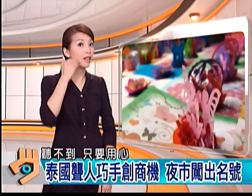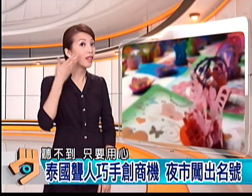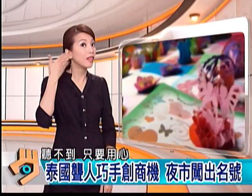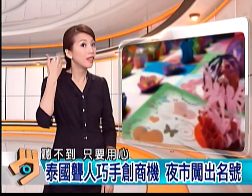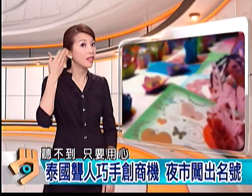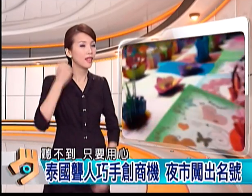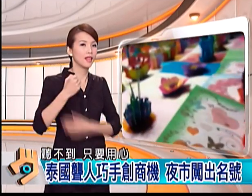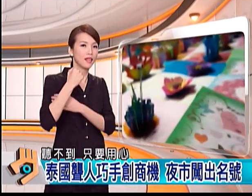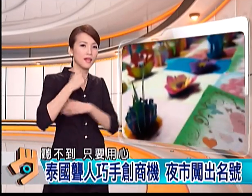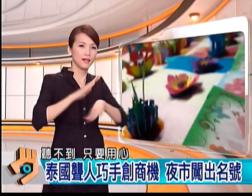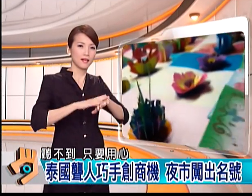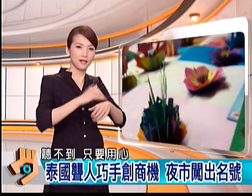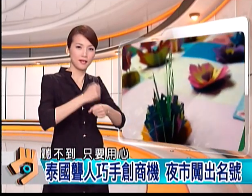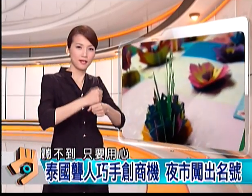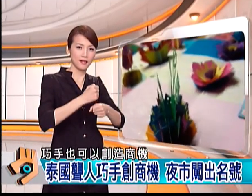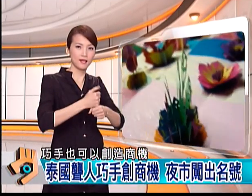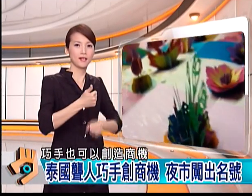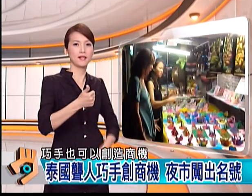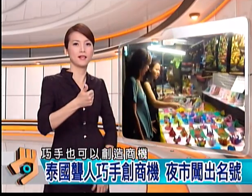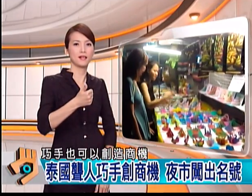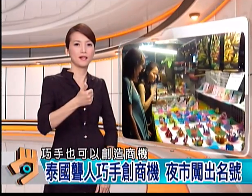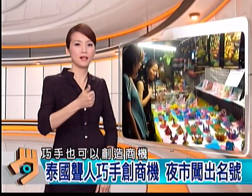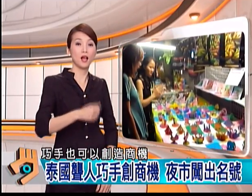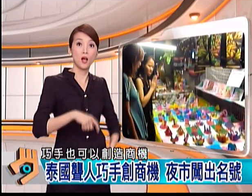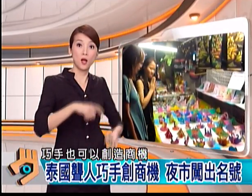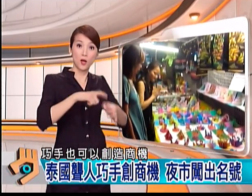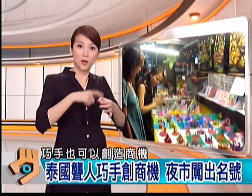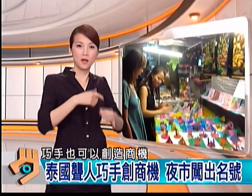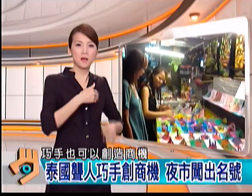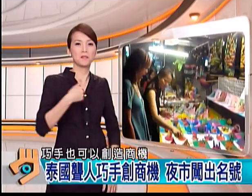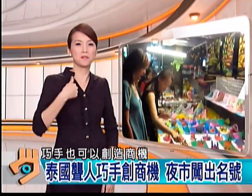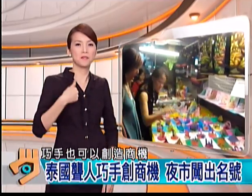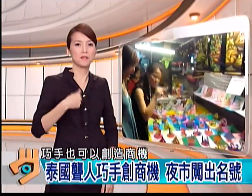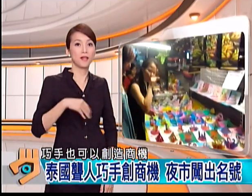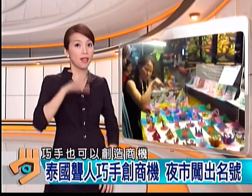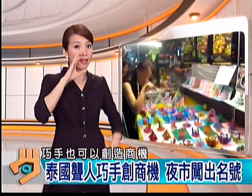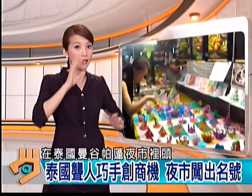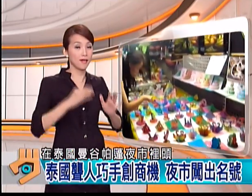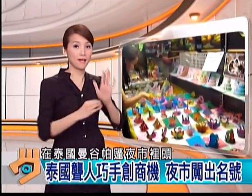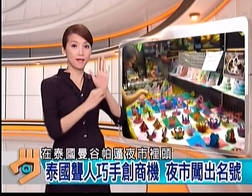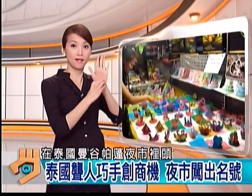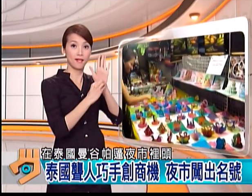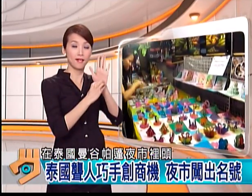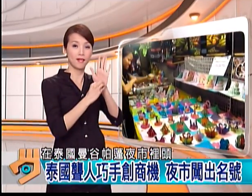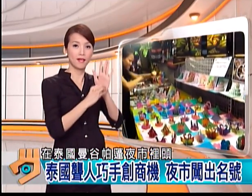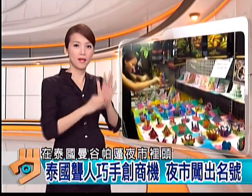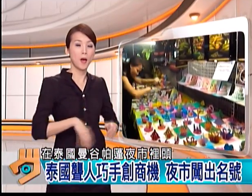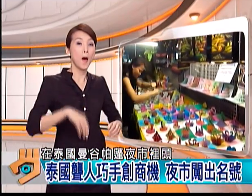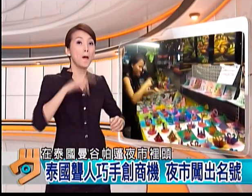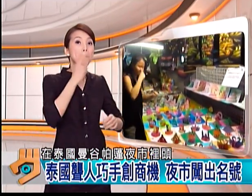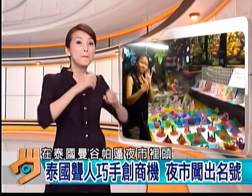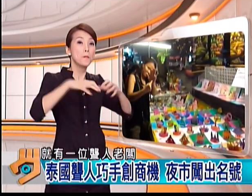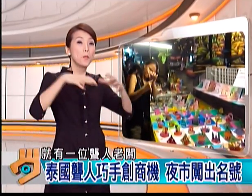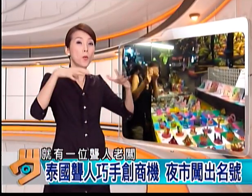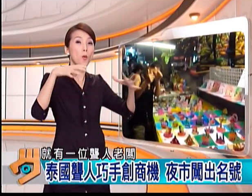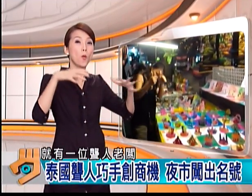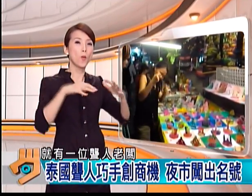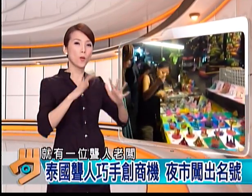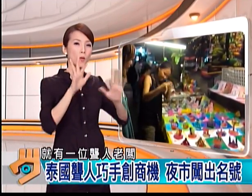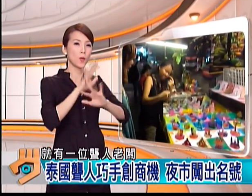听不到，只要用心，巧手也可以创造商机。在泰国曼谷，帕蓬夜市里头就有一位聋人